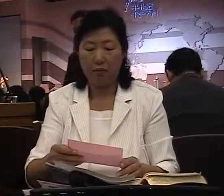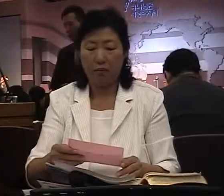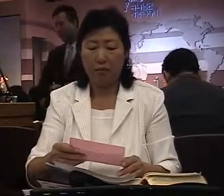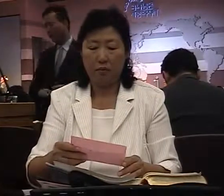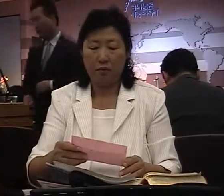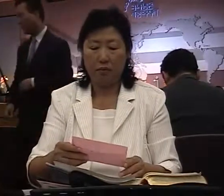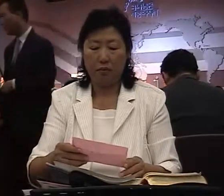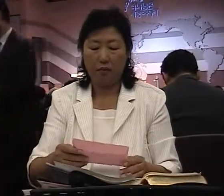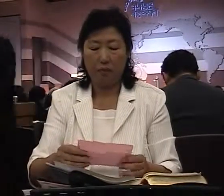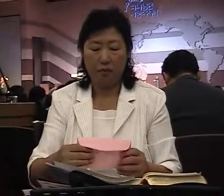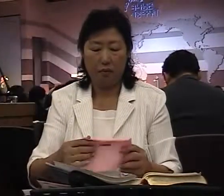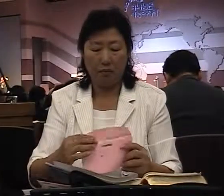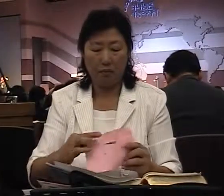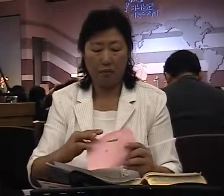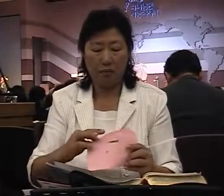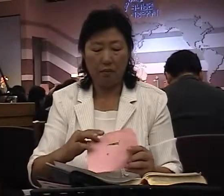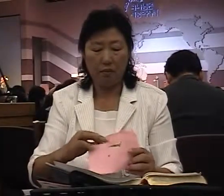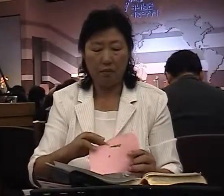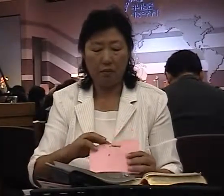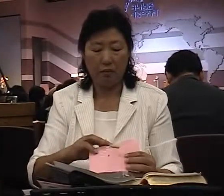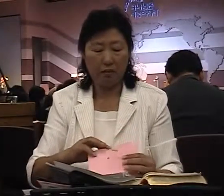형제님께서 호산나 주님을 찬양해 드리겠습니다.